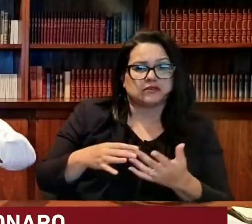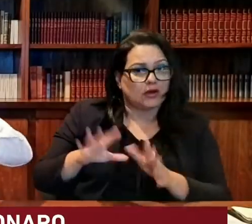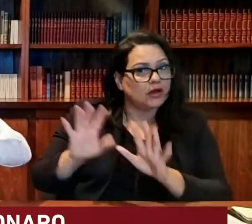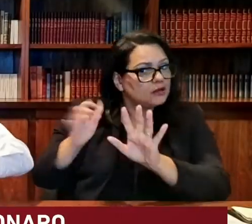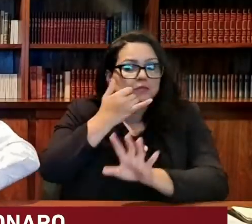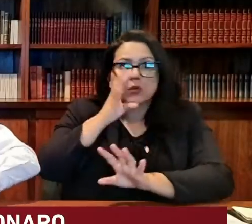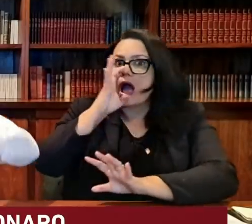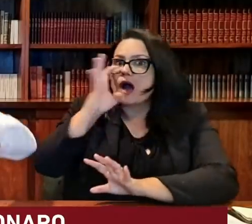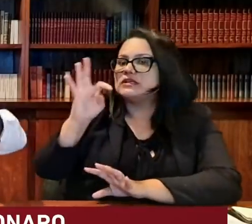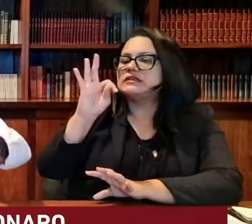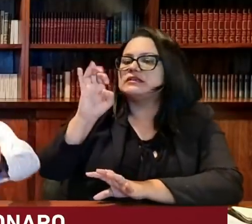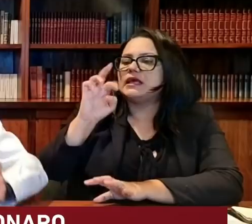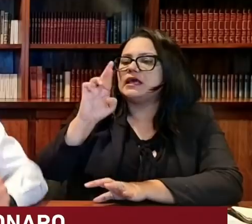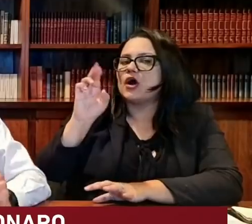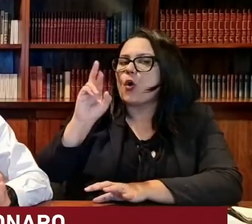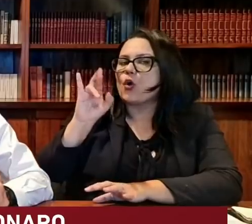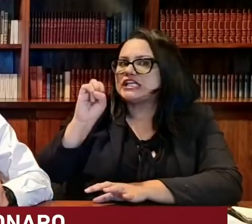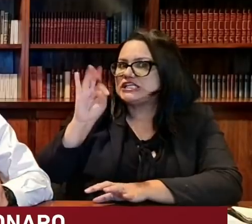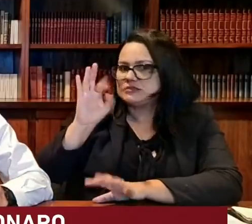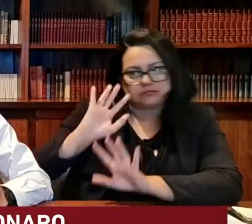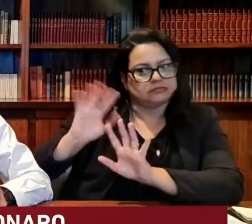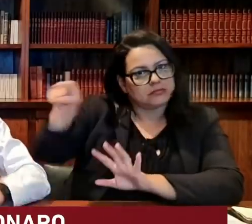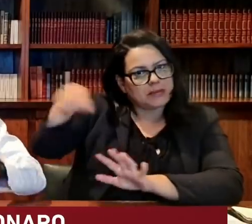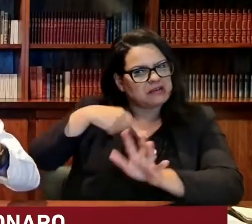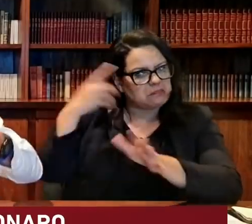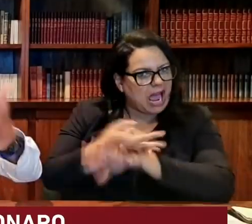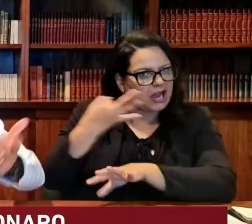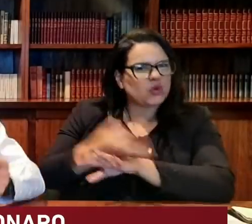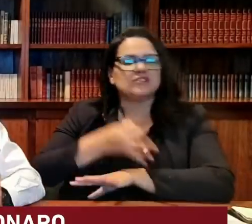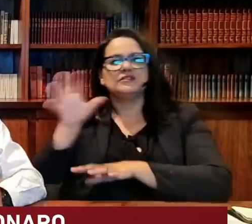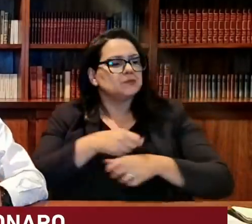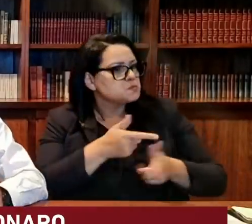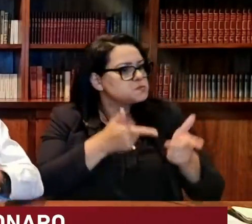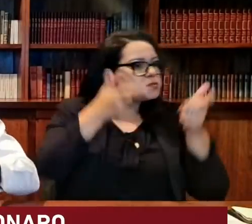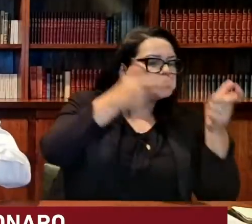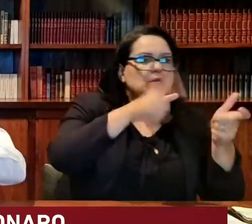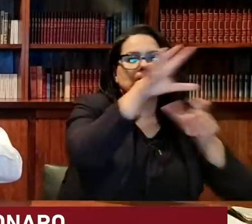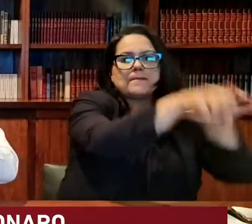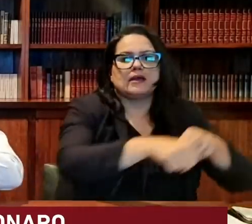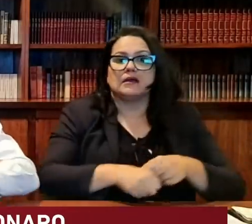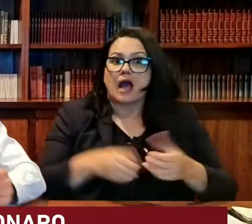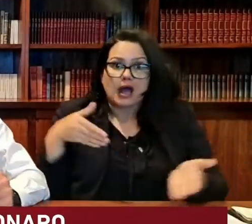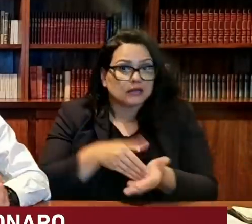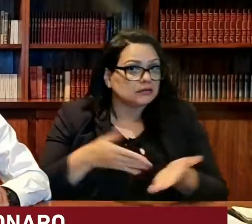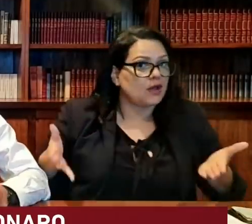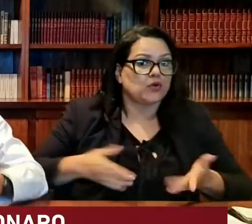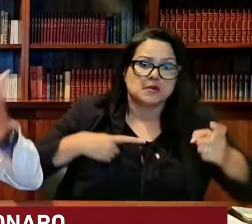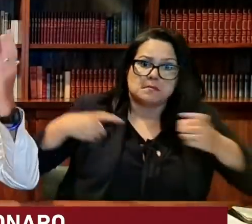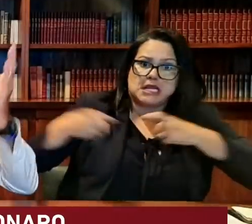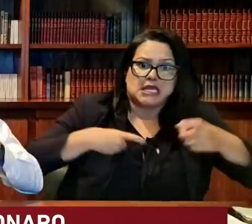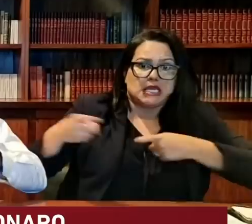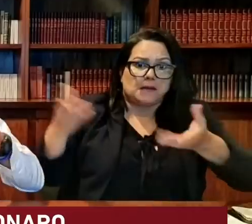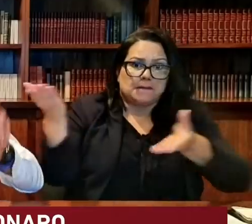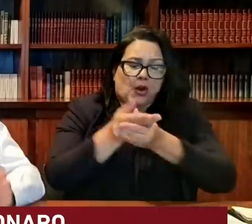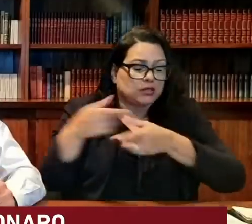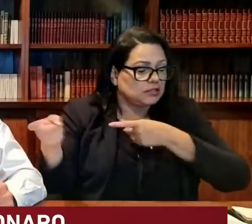e armado, e toma a propriedade do cara, e o cara fica brigando na justiça, como alguns brigam até hoje, tá? Coisa foi invadida